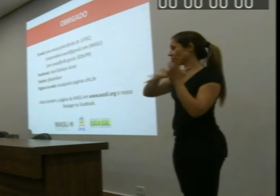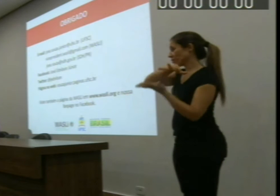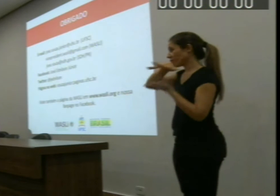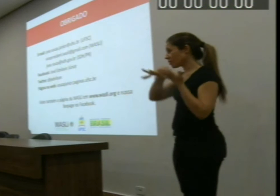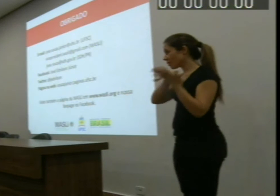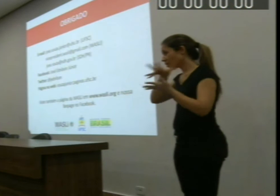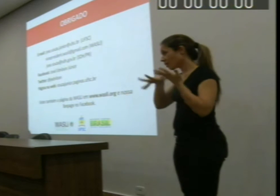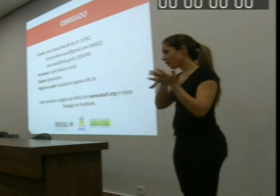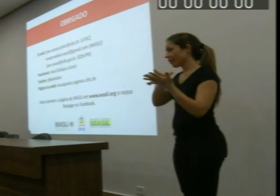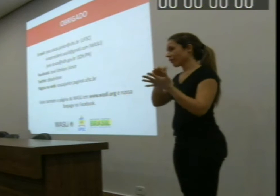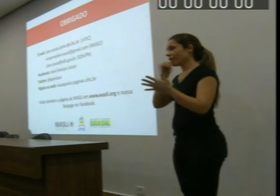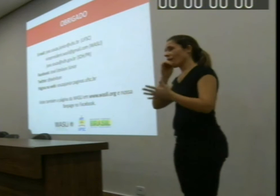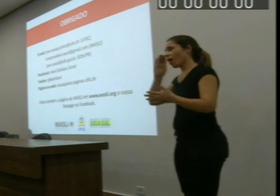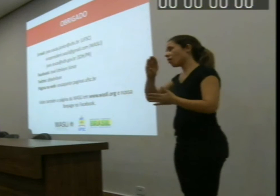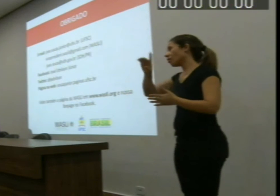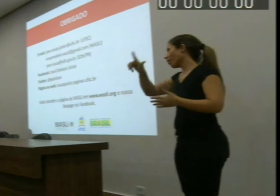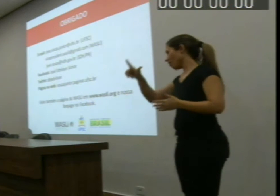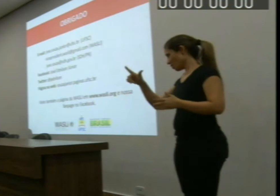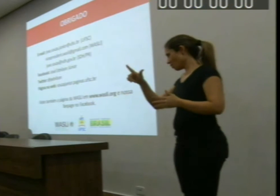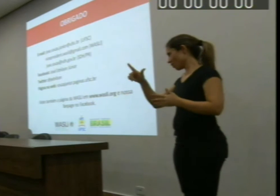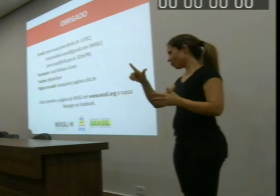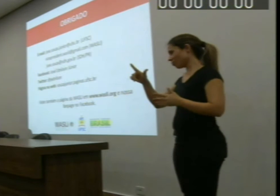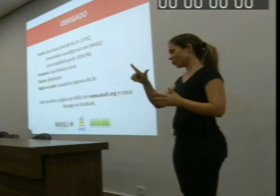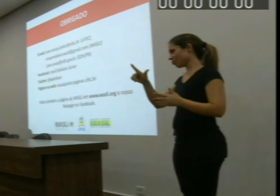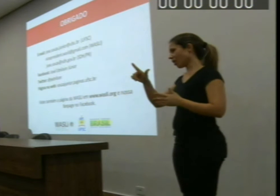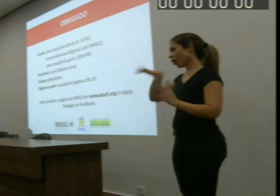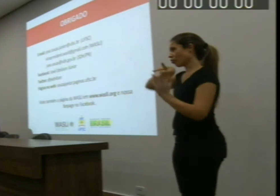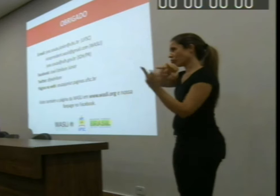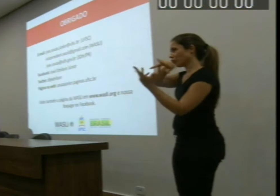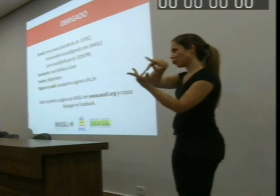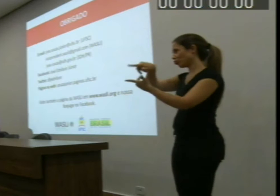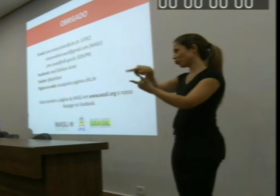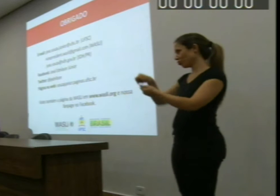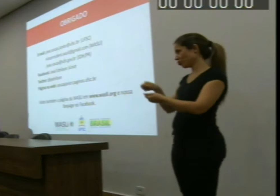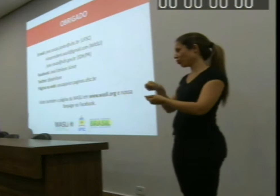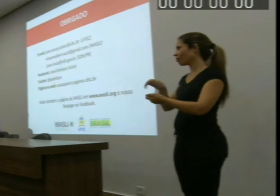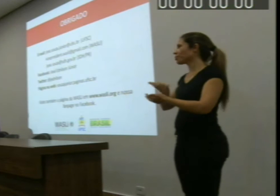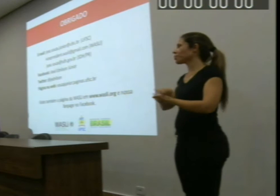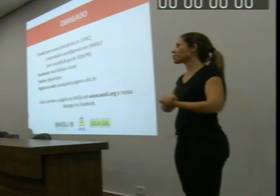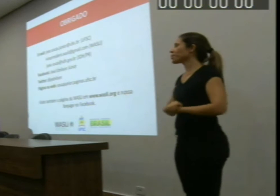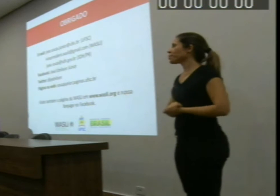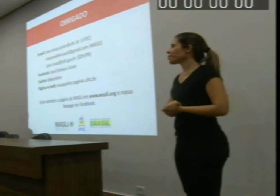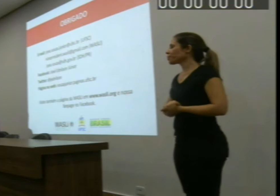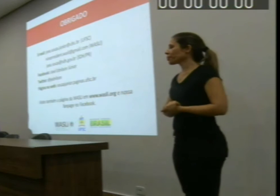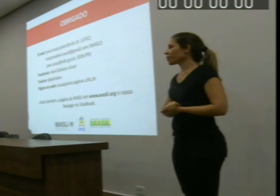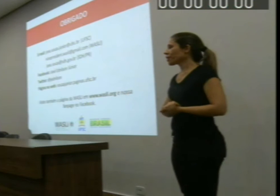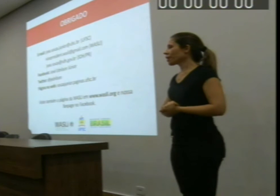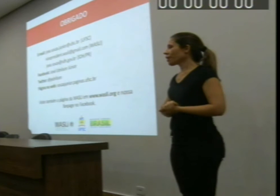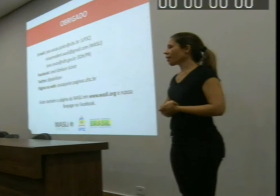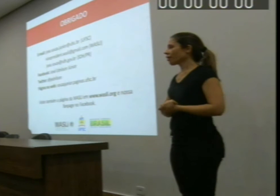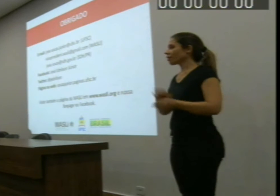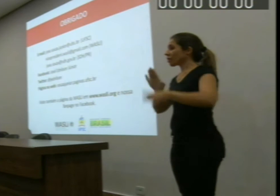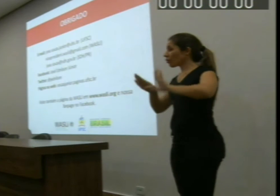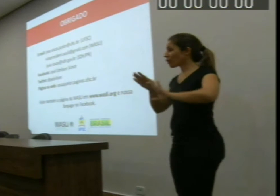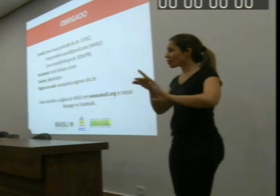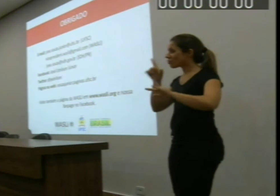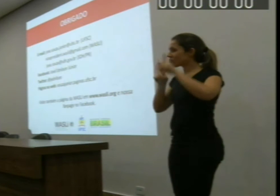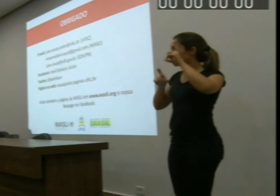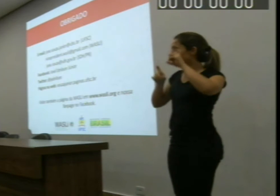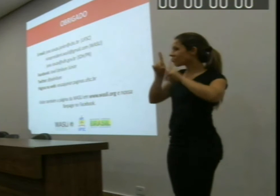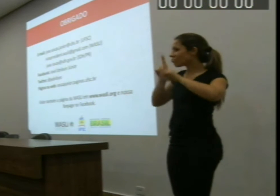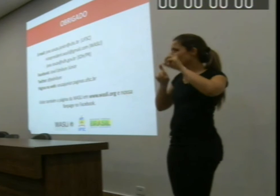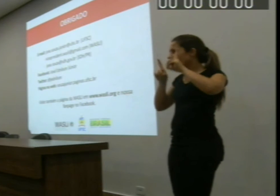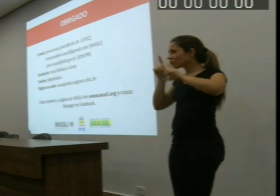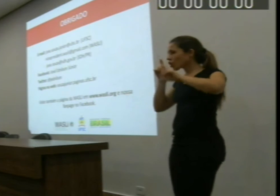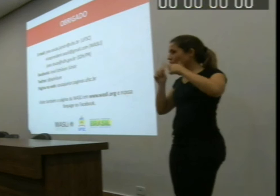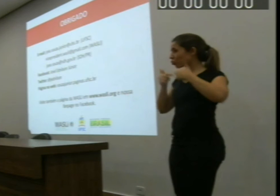são classificadores que são mais universais eh uma gestualidade que é mais